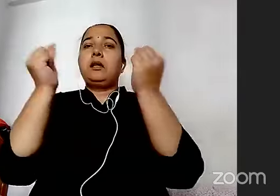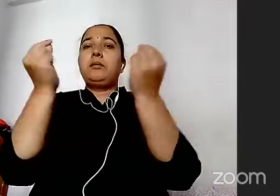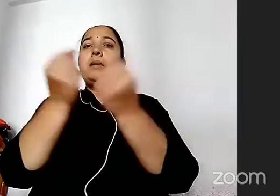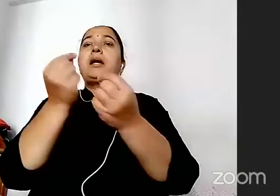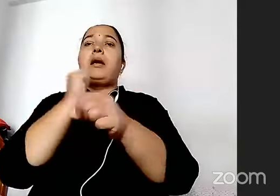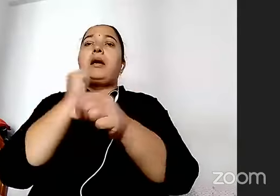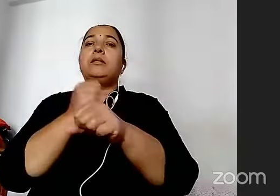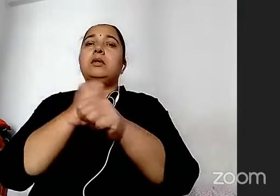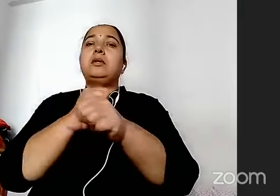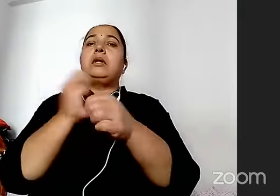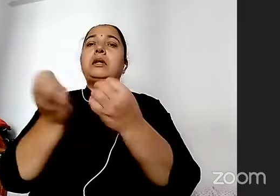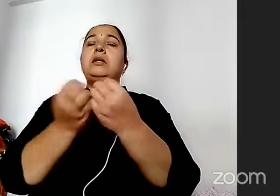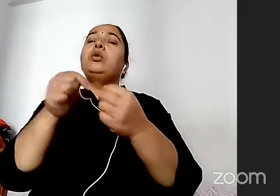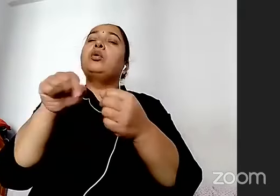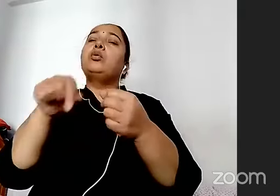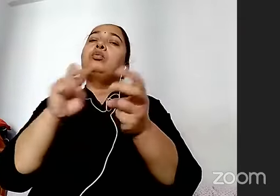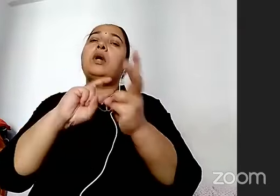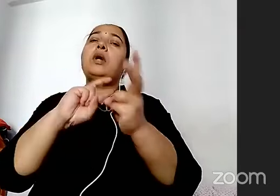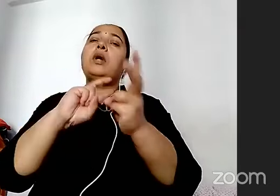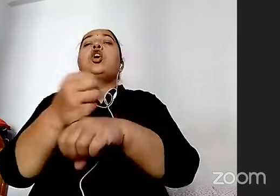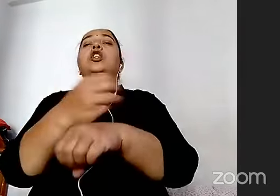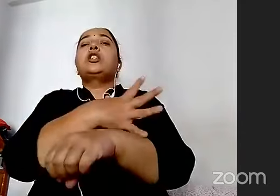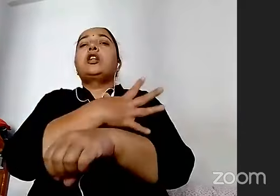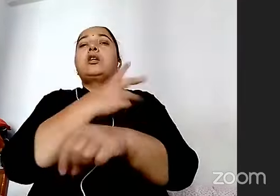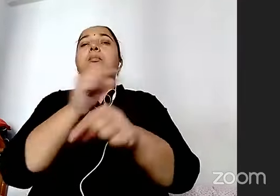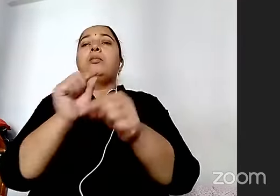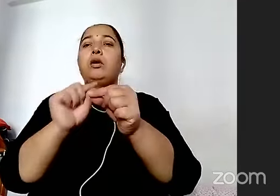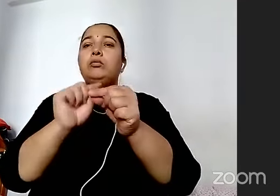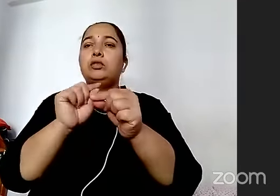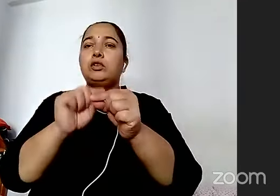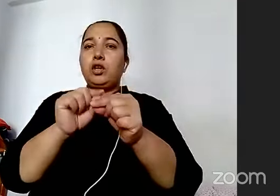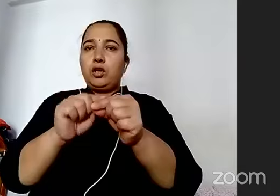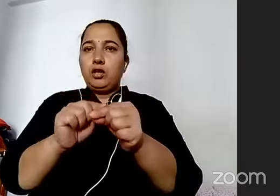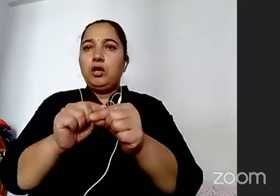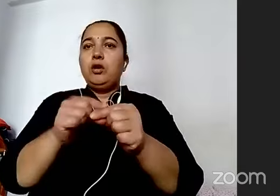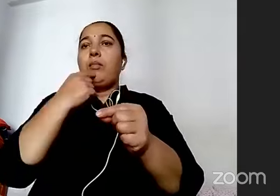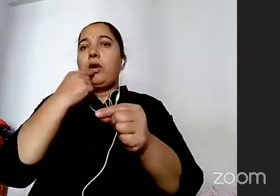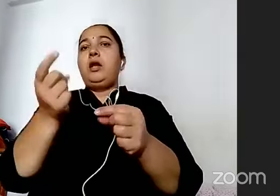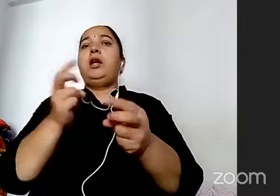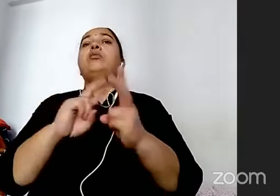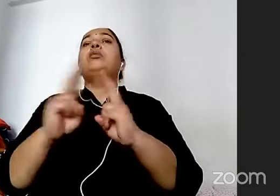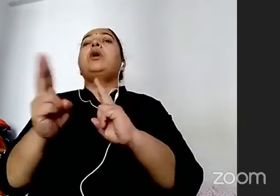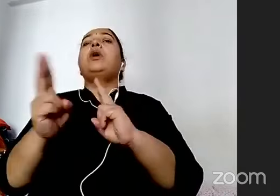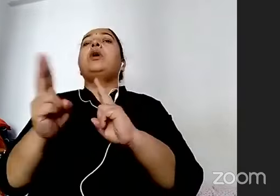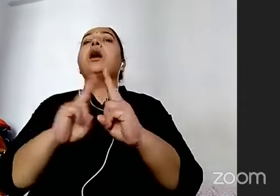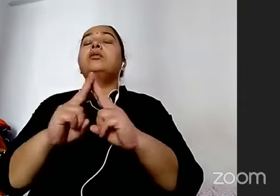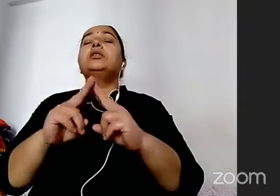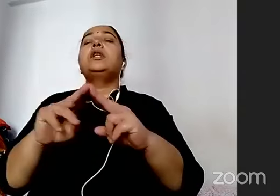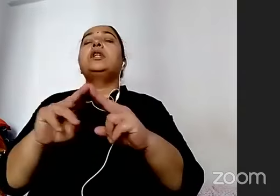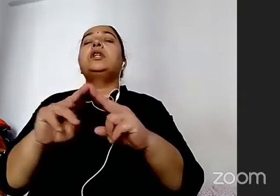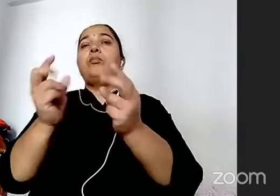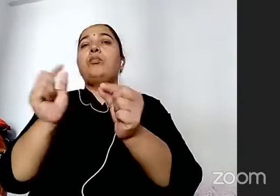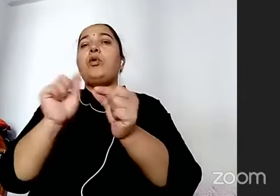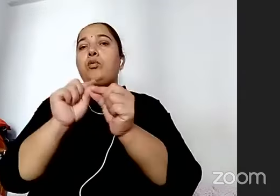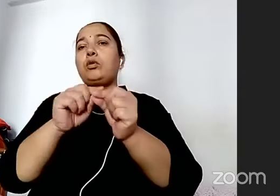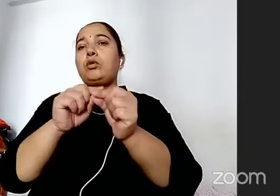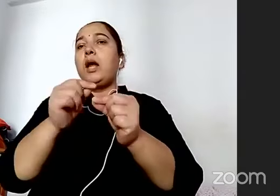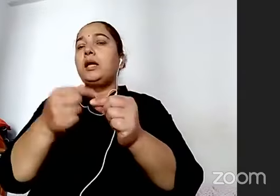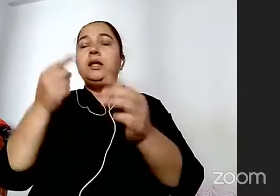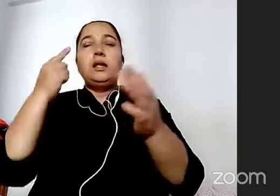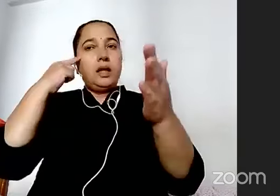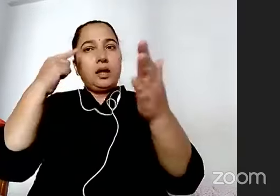त हाम्रो यो मुभमेन्टलाई नै अझ रिच बनाउन, अझ सफल बनाउन भन्ने कुरालाई हाइलाइट गरिदिनु भयो, त्यो चाहिँ एकदमै इम्पोर्टेन्ट